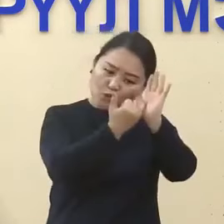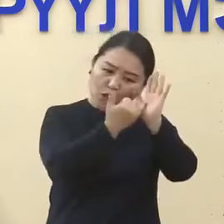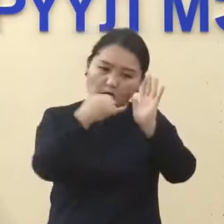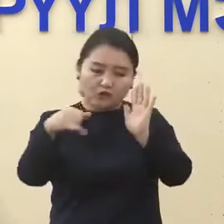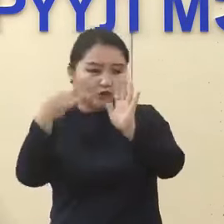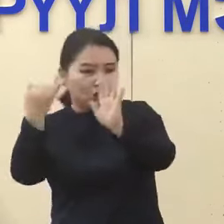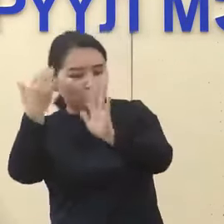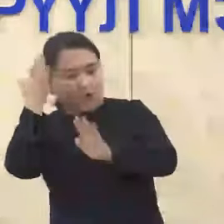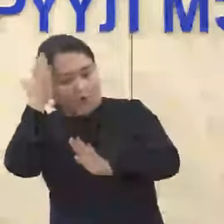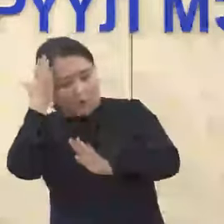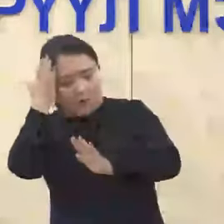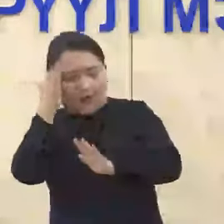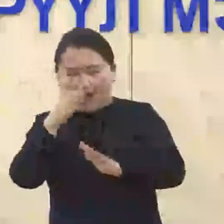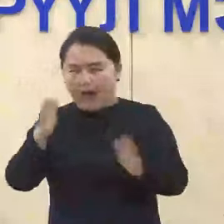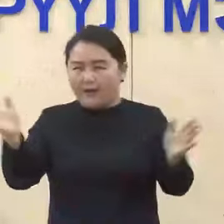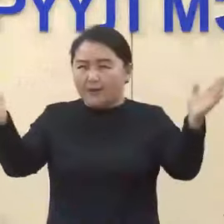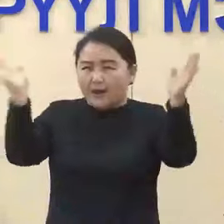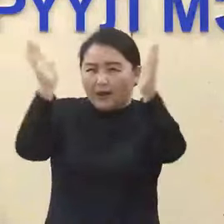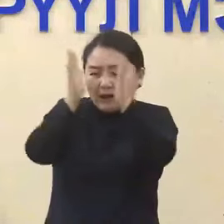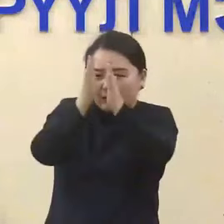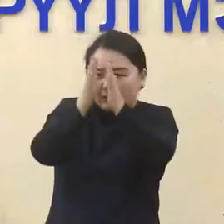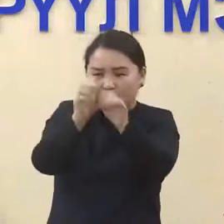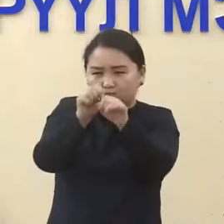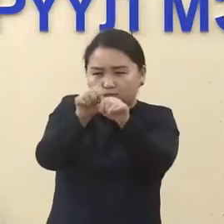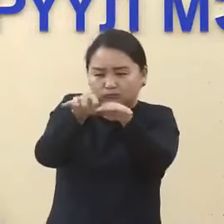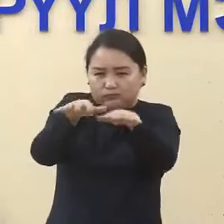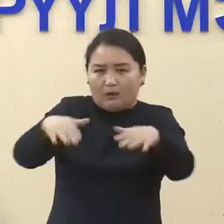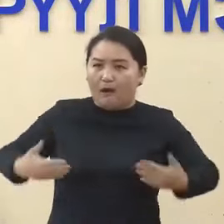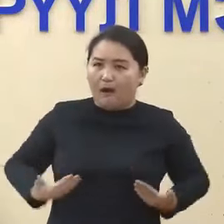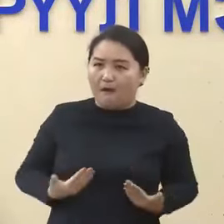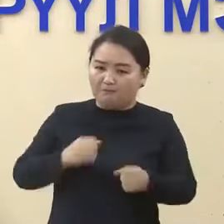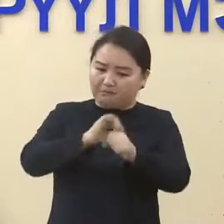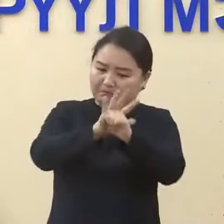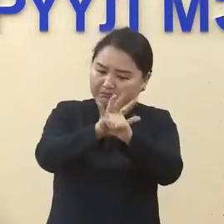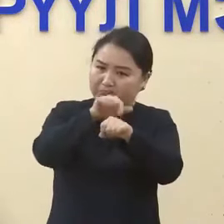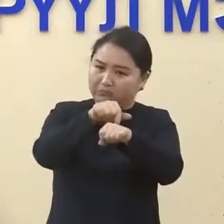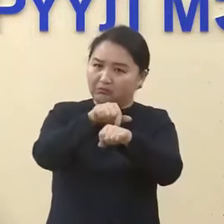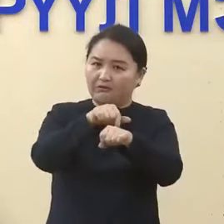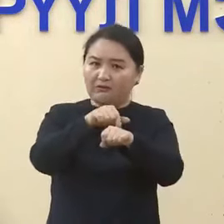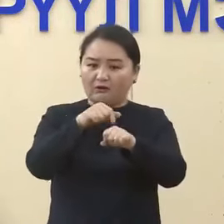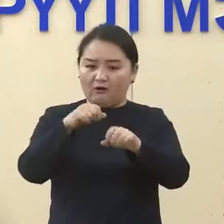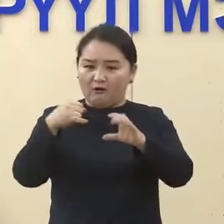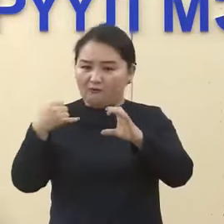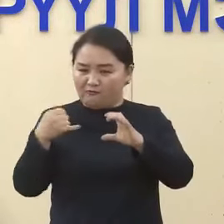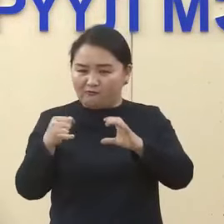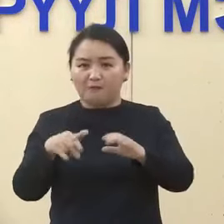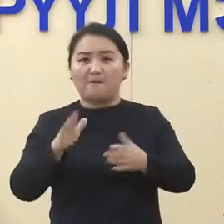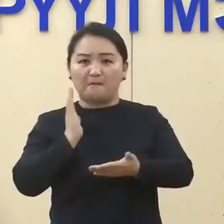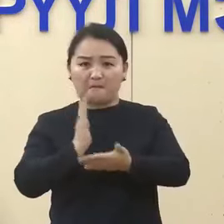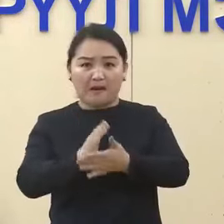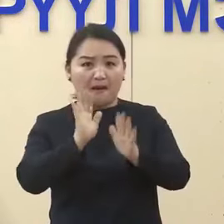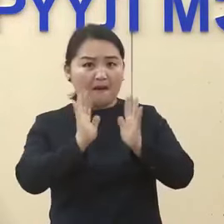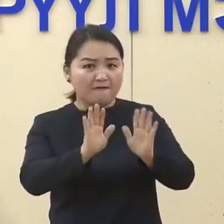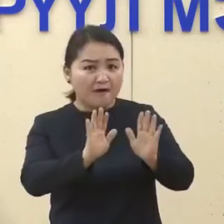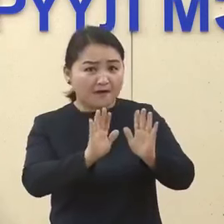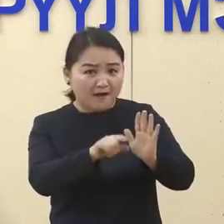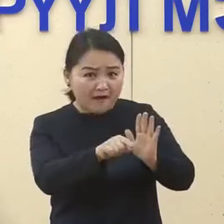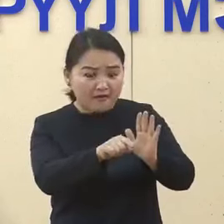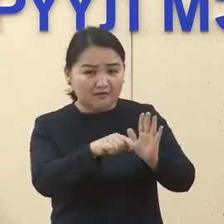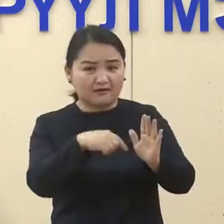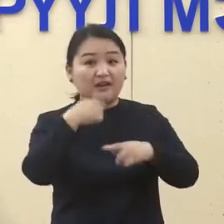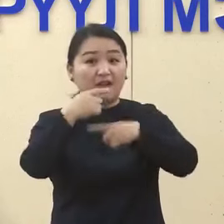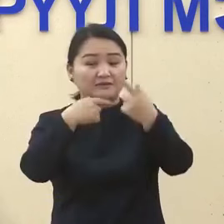их өсөх магадaltaй 4-5 сард бол энэ коронавирусын одоо халдварын оргил үе болно гэж үзэж